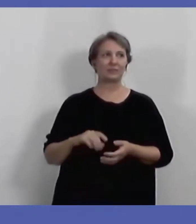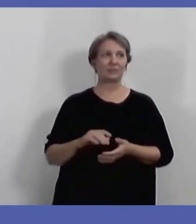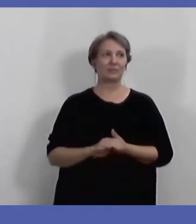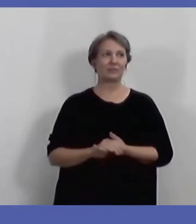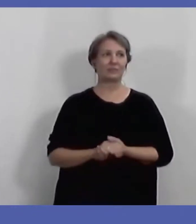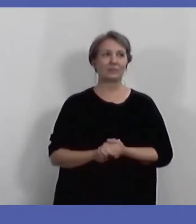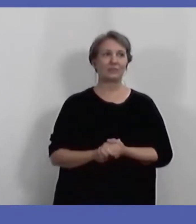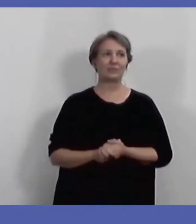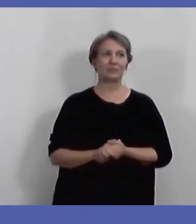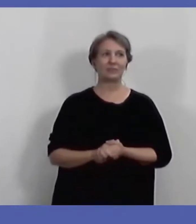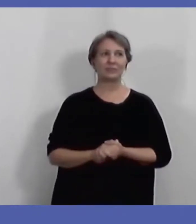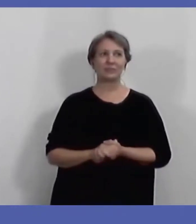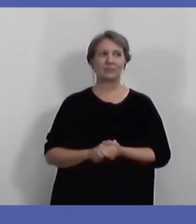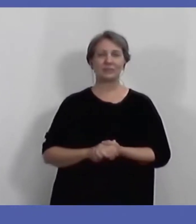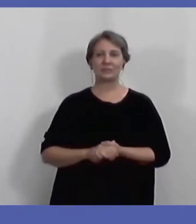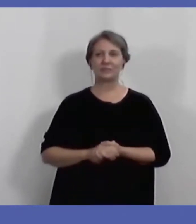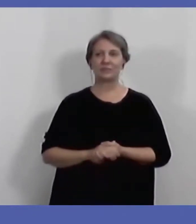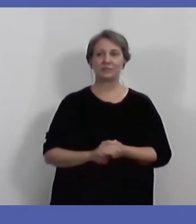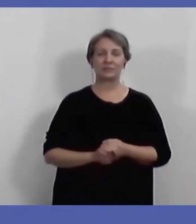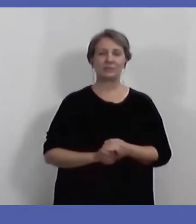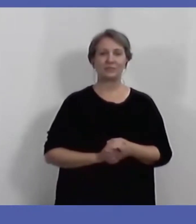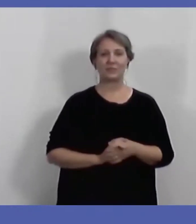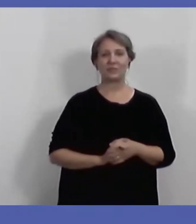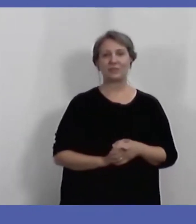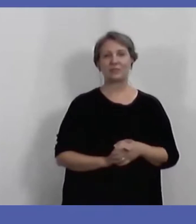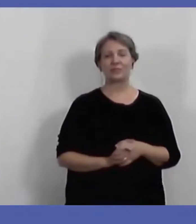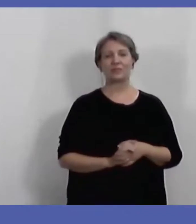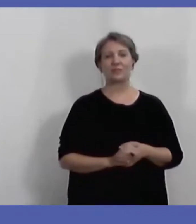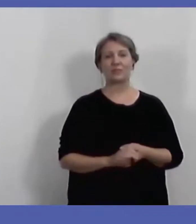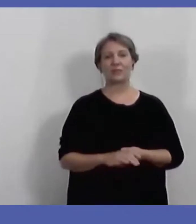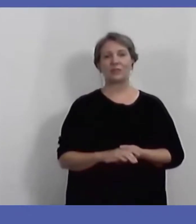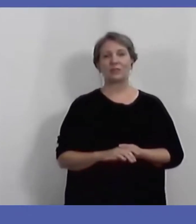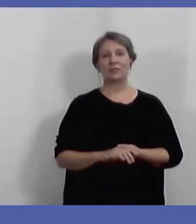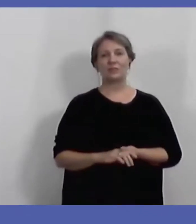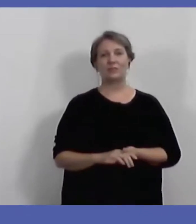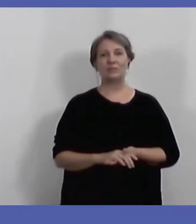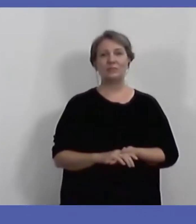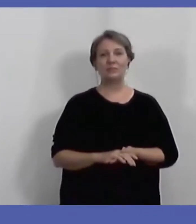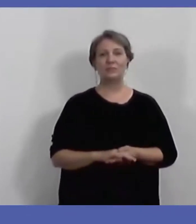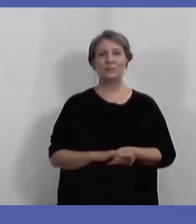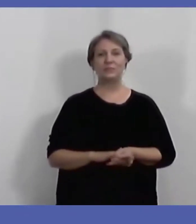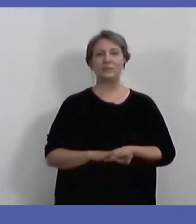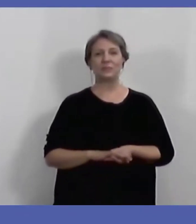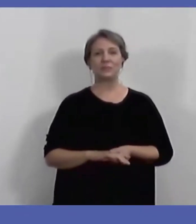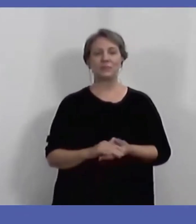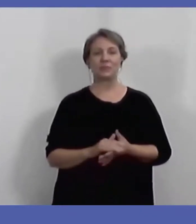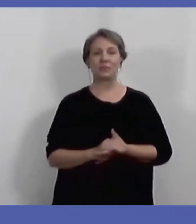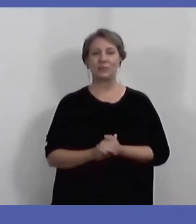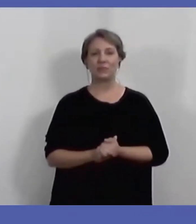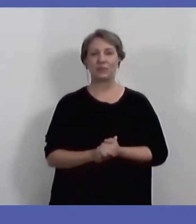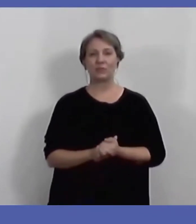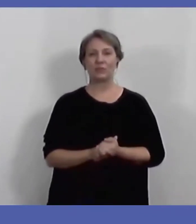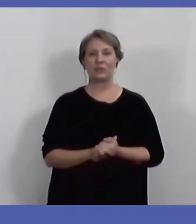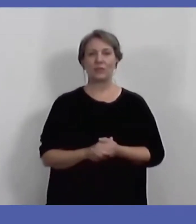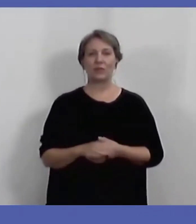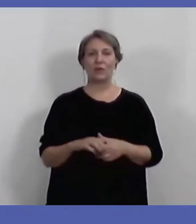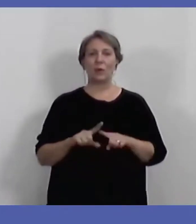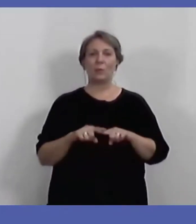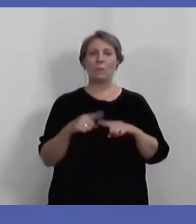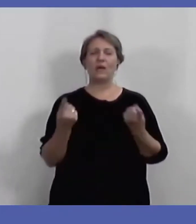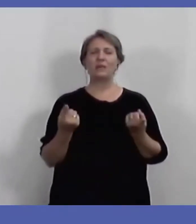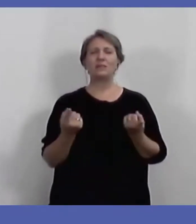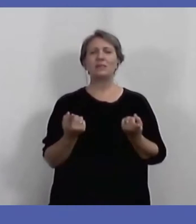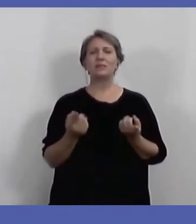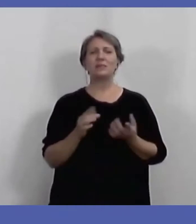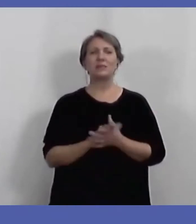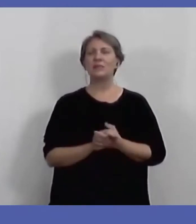porta para os judeus. Mas, irmãos, e os gentios, né? Então a